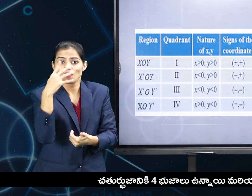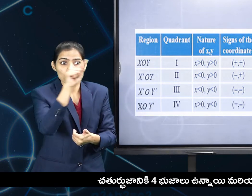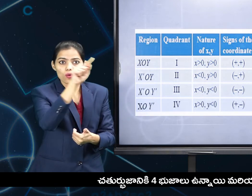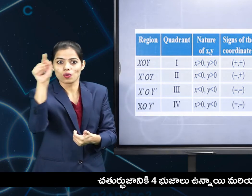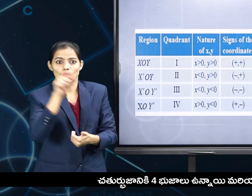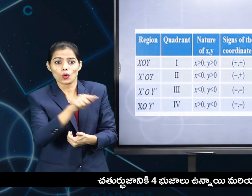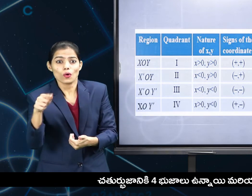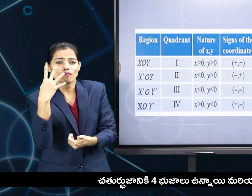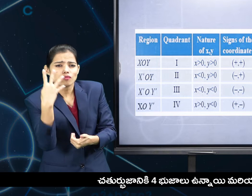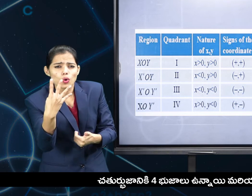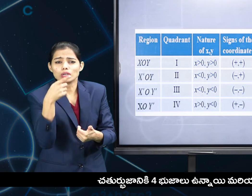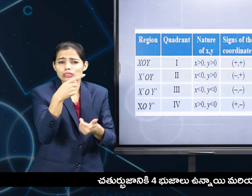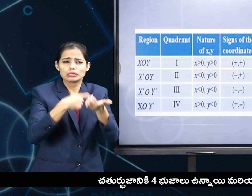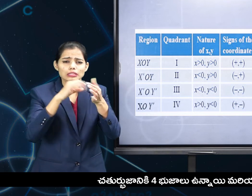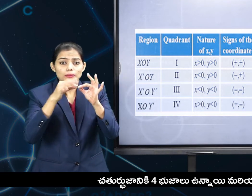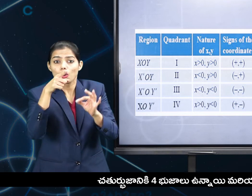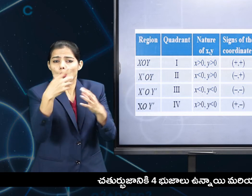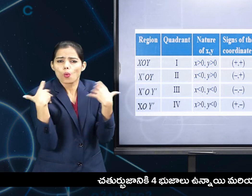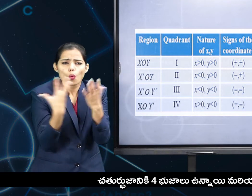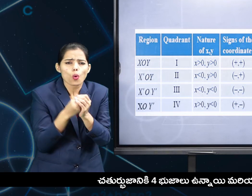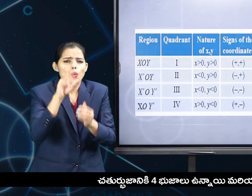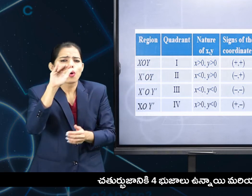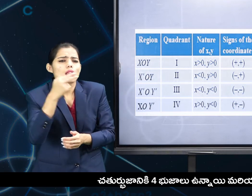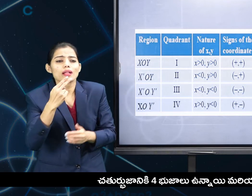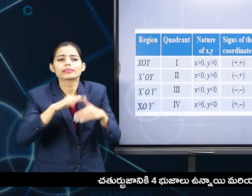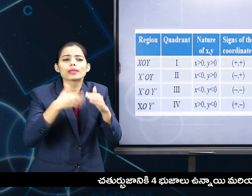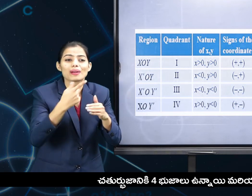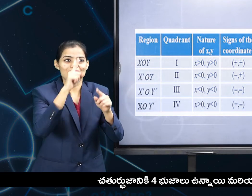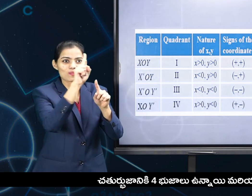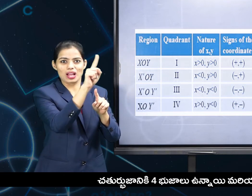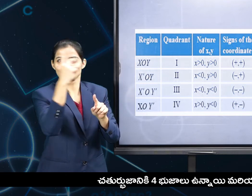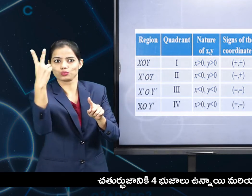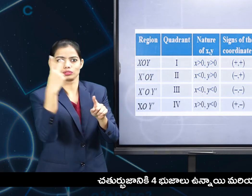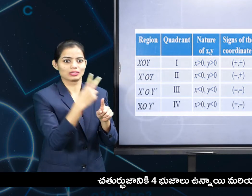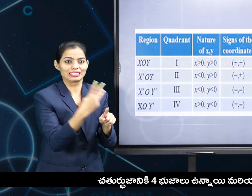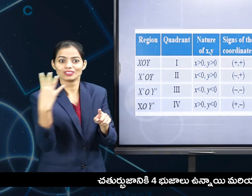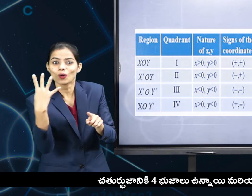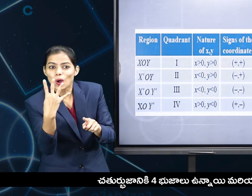చతుర్భుజానికి 4 భుజాలు ఉన్నాయి మరియు చతుర్భుజాలు 4 ప్రాంతాలు.